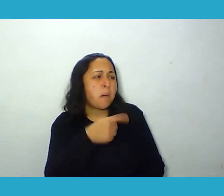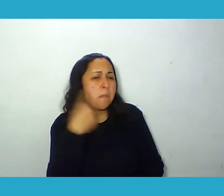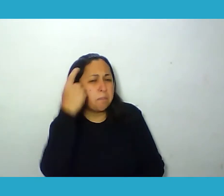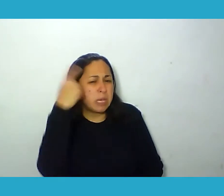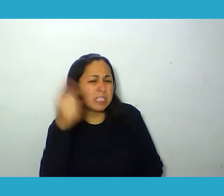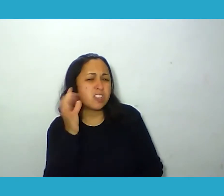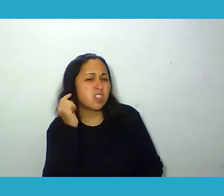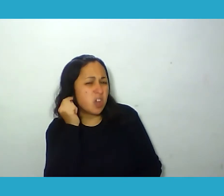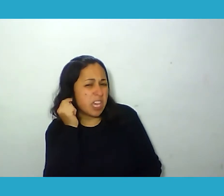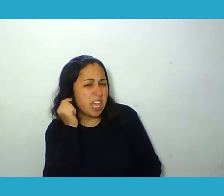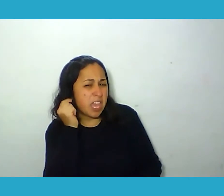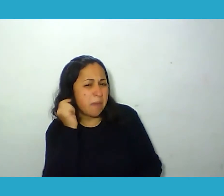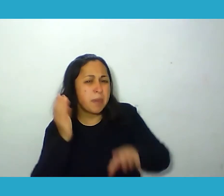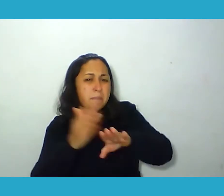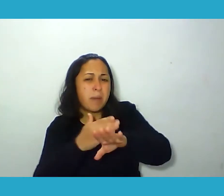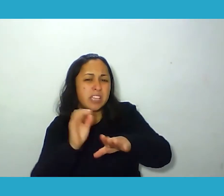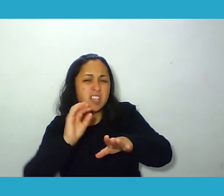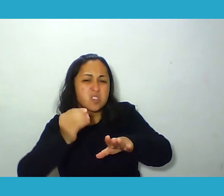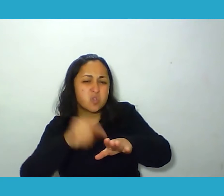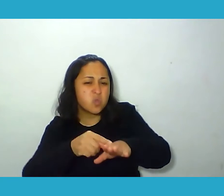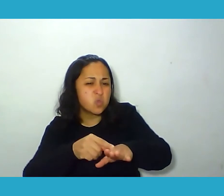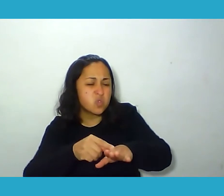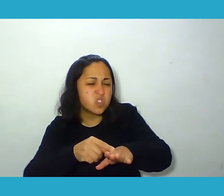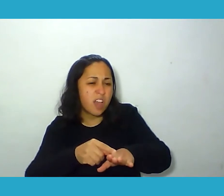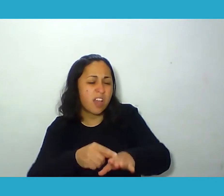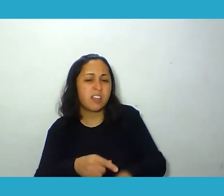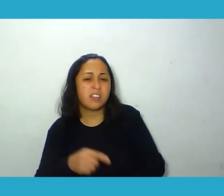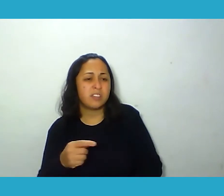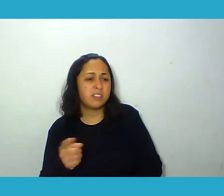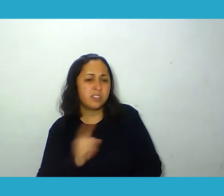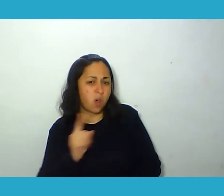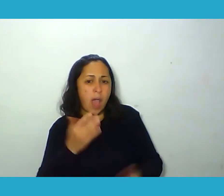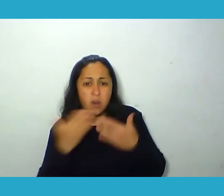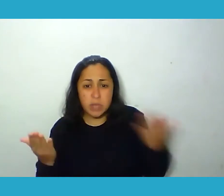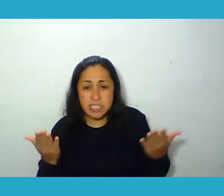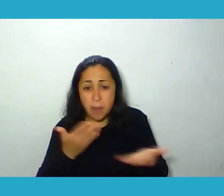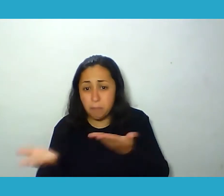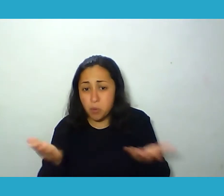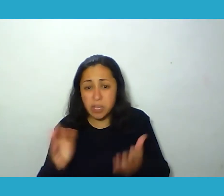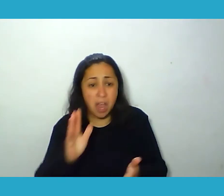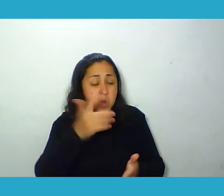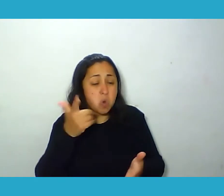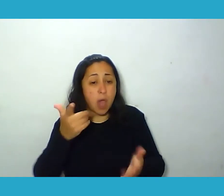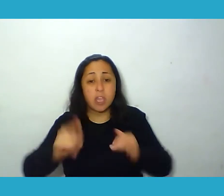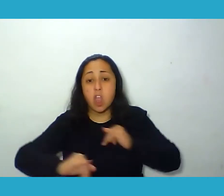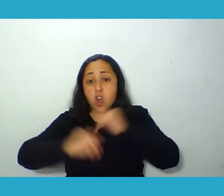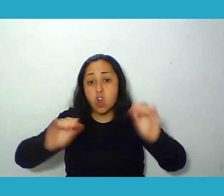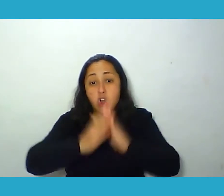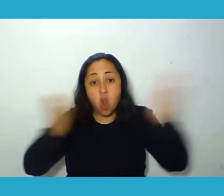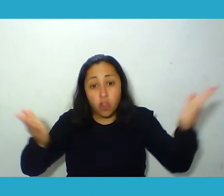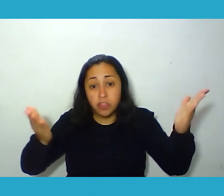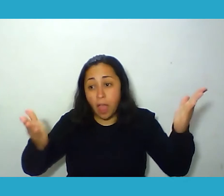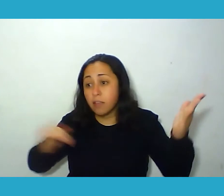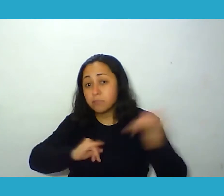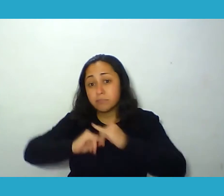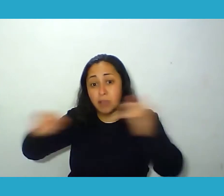hippies pata sucia, montoneros, golpistas. No hay audiencia pública, no hay nota publicitaria en la que